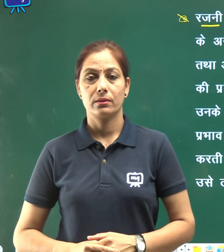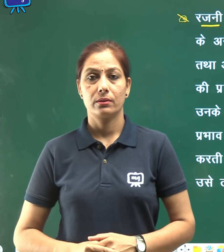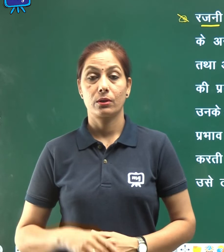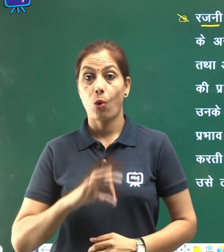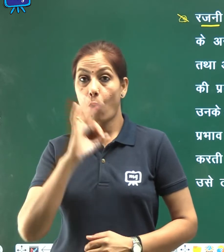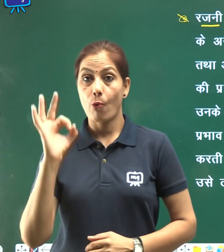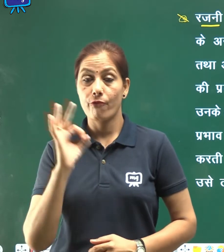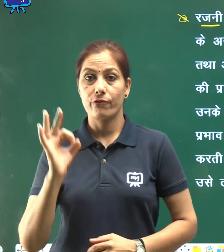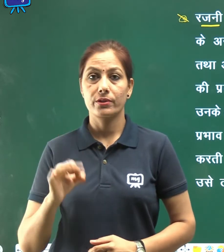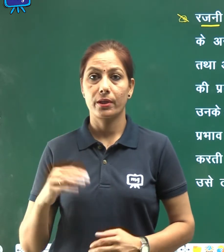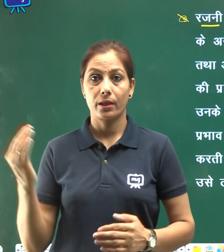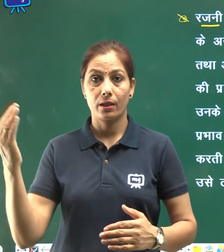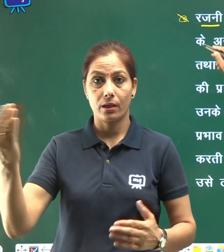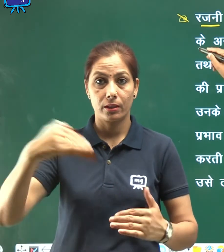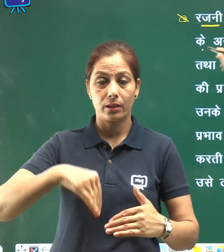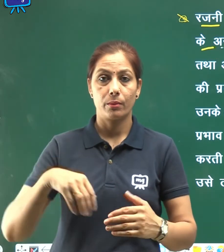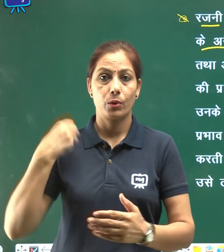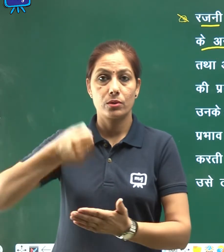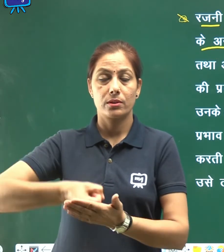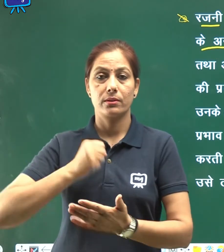ऑफिस के अंदर पहुंच जाती है